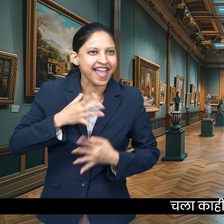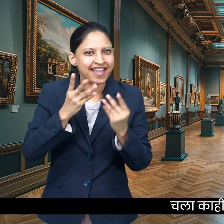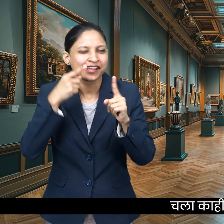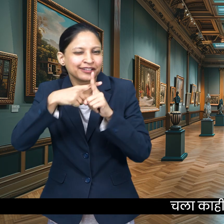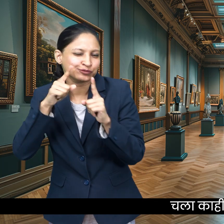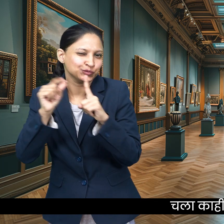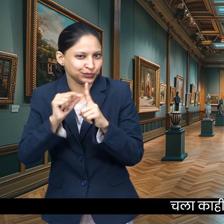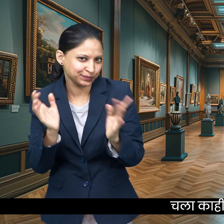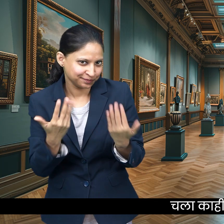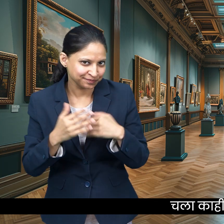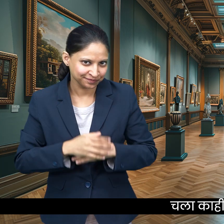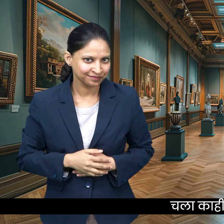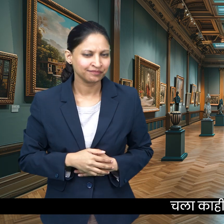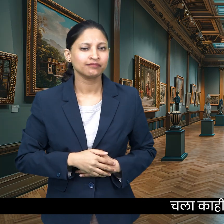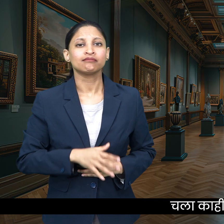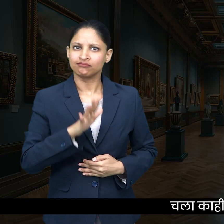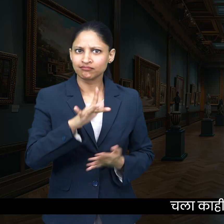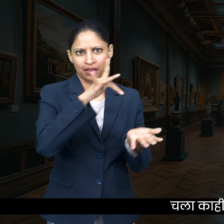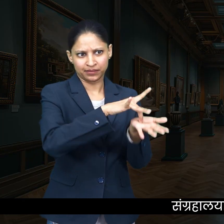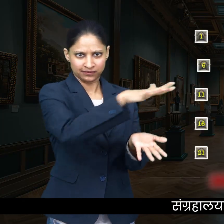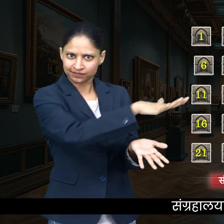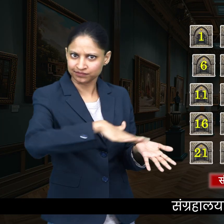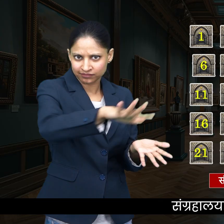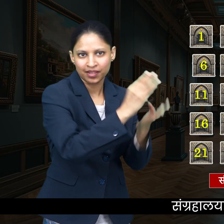काही मजेदार भर घालूया.